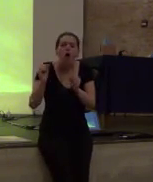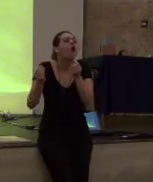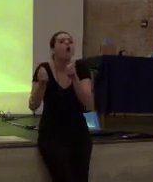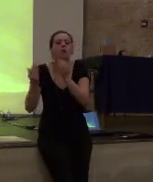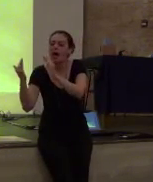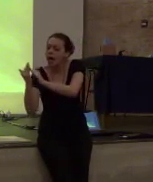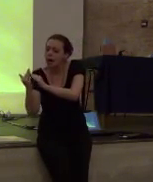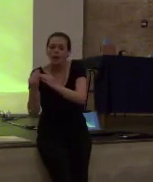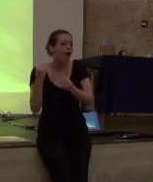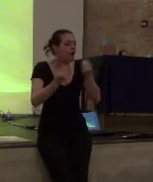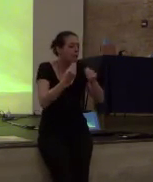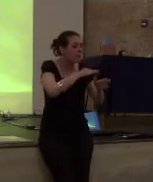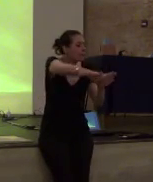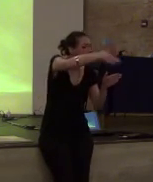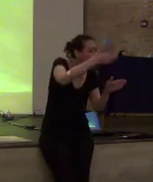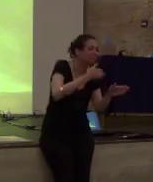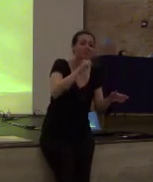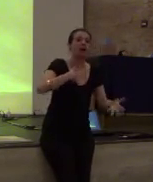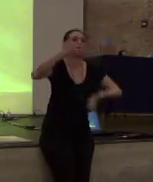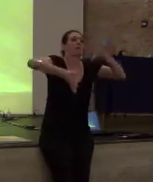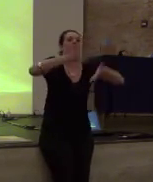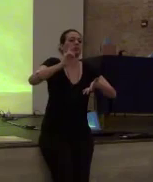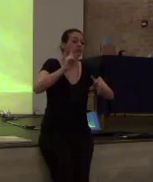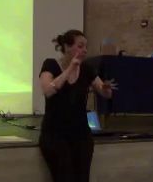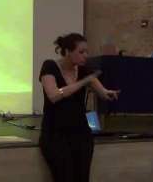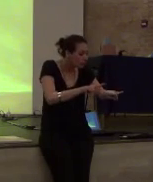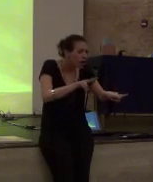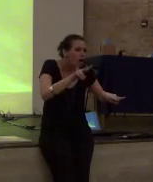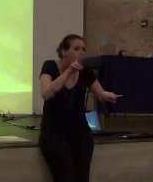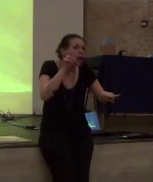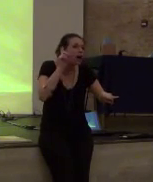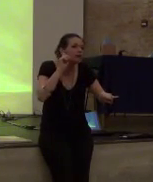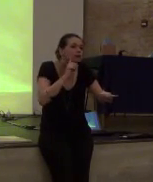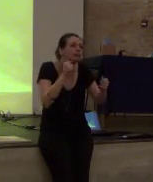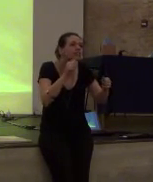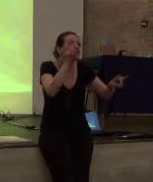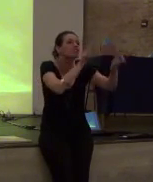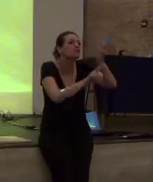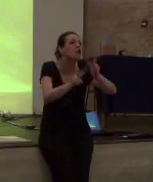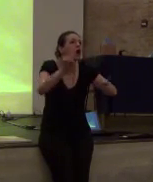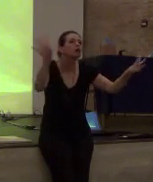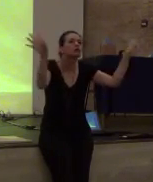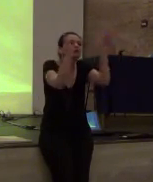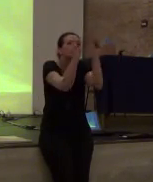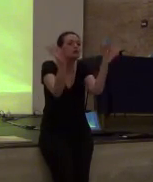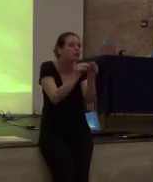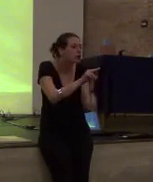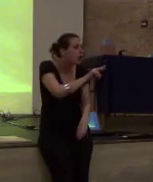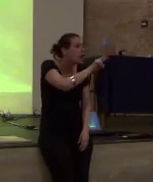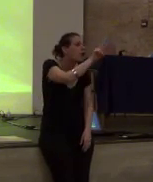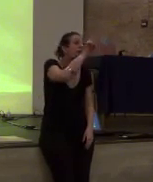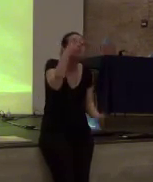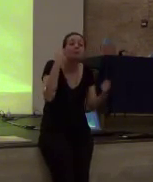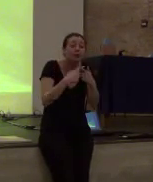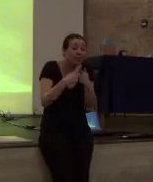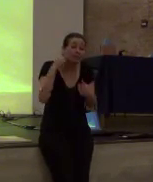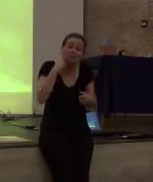fácil, né, apresentar, trabalhar com diferentes materiais. Então existe todo um cenário, né, existe uma construção visual